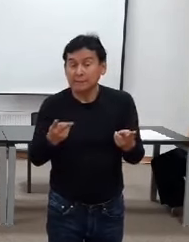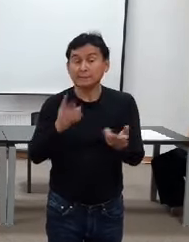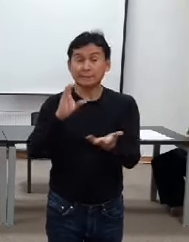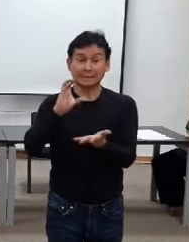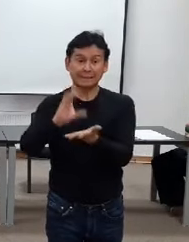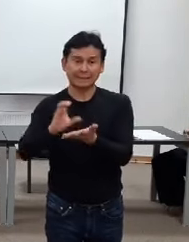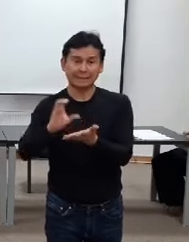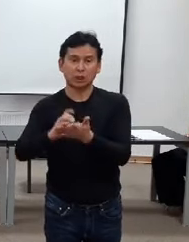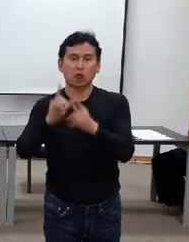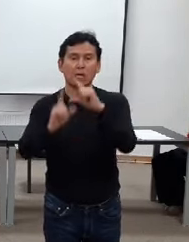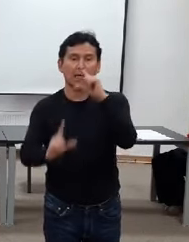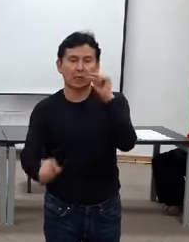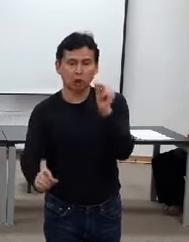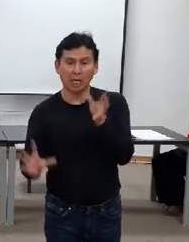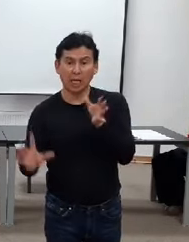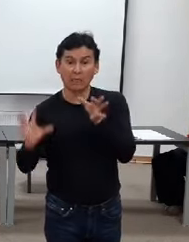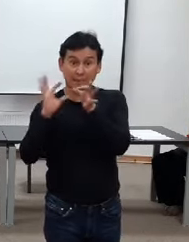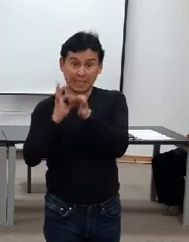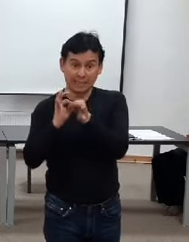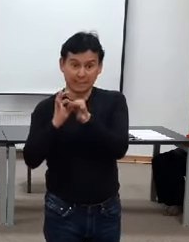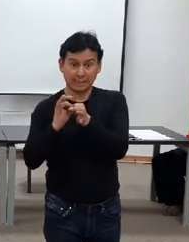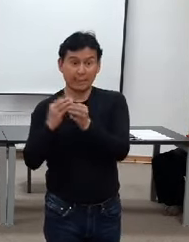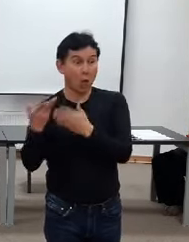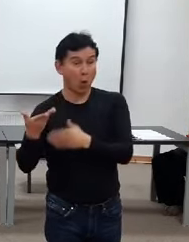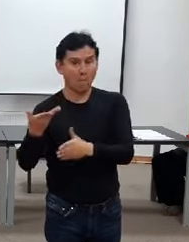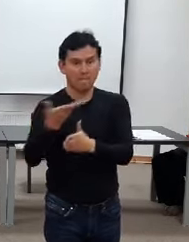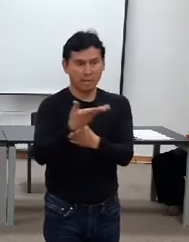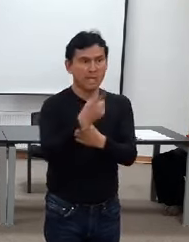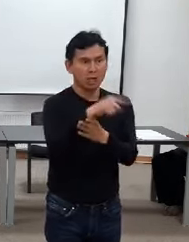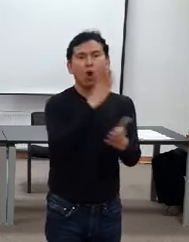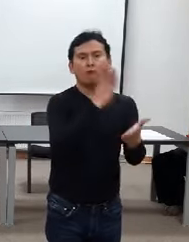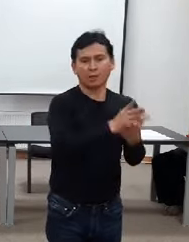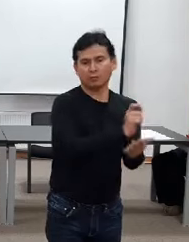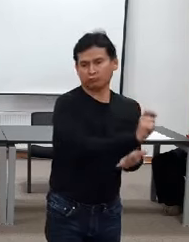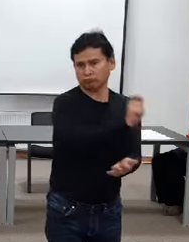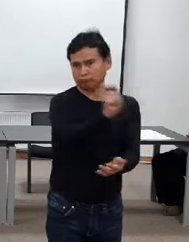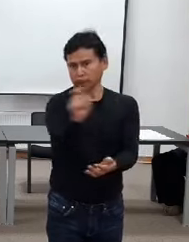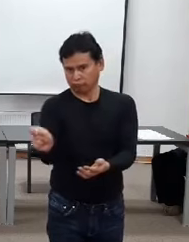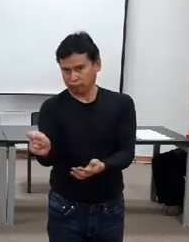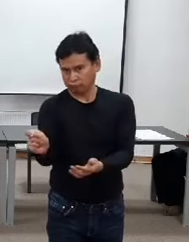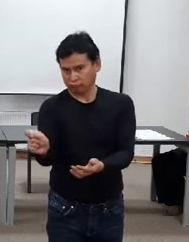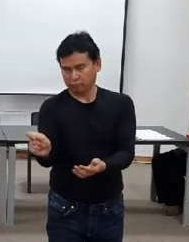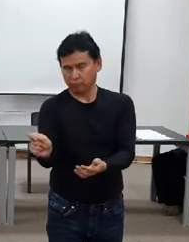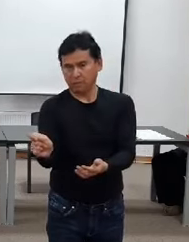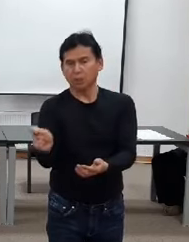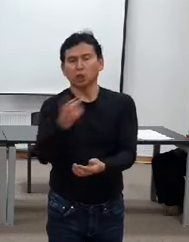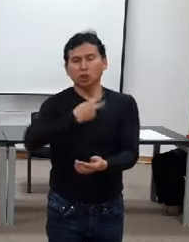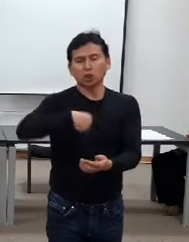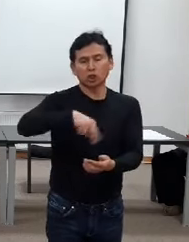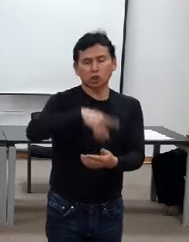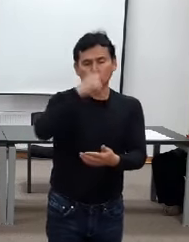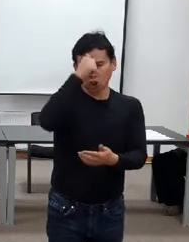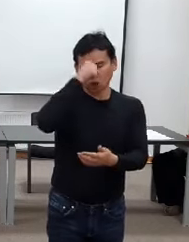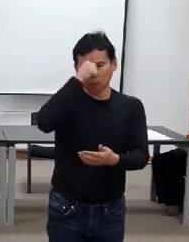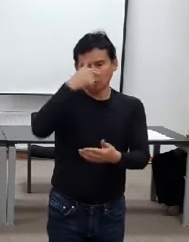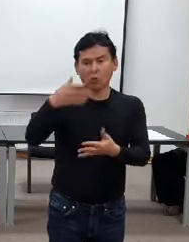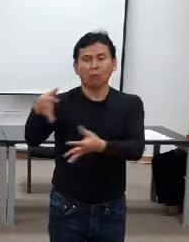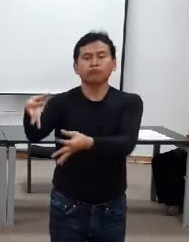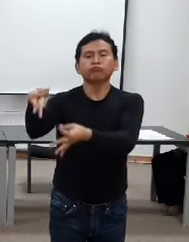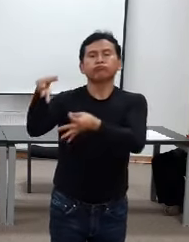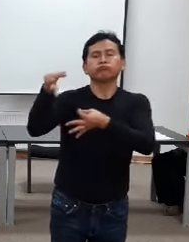Centro Nacional de Enlace se los pide, ellos tienen la obligación de entregarlo. Nosotros trabajamos con la lista el domingo de pasajeros que nos